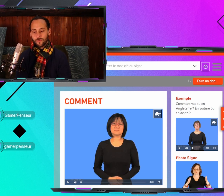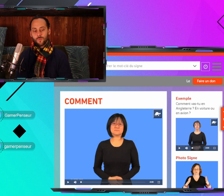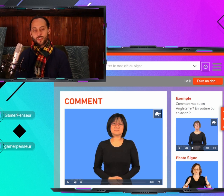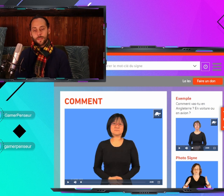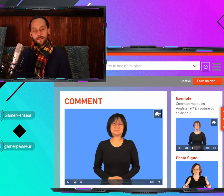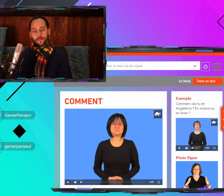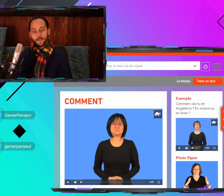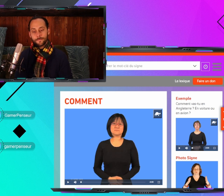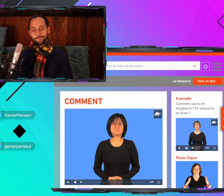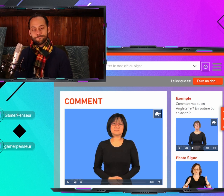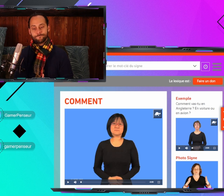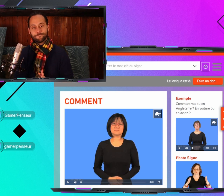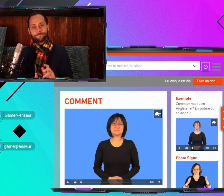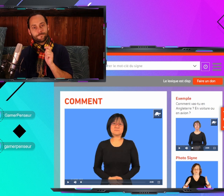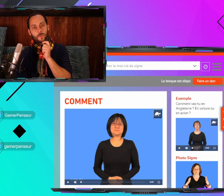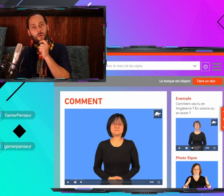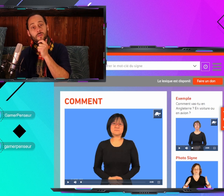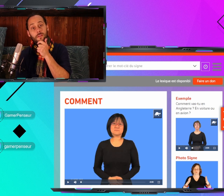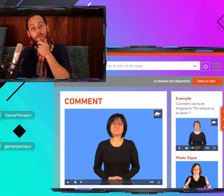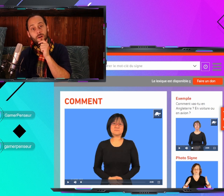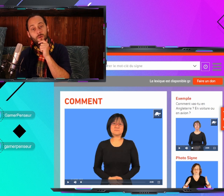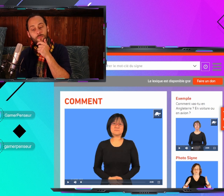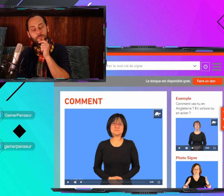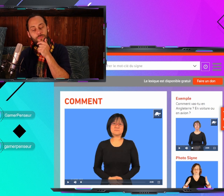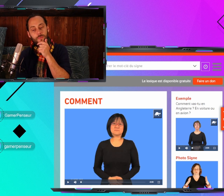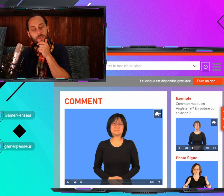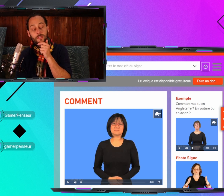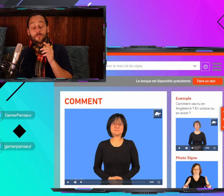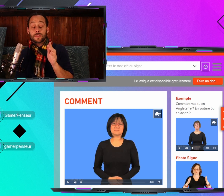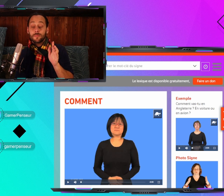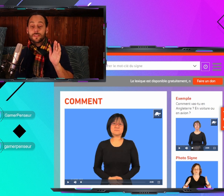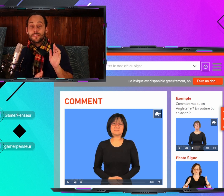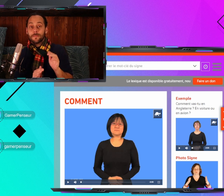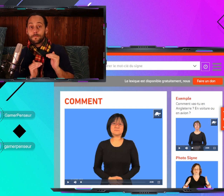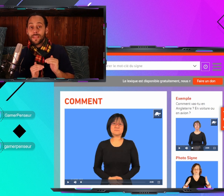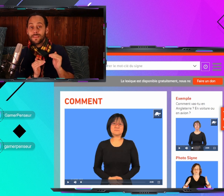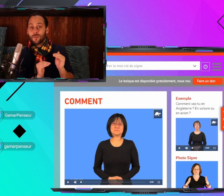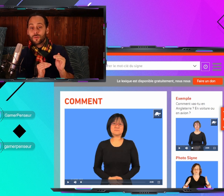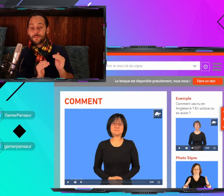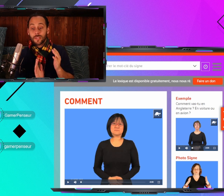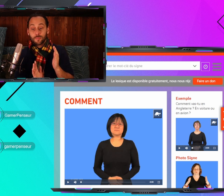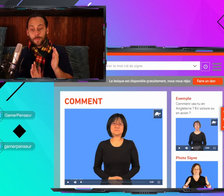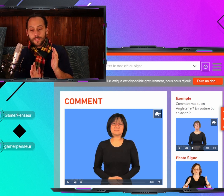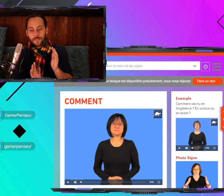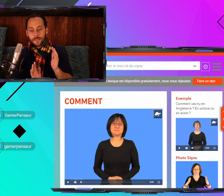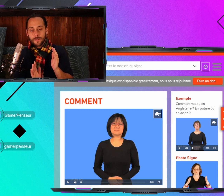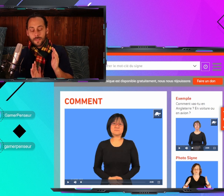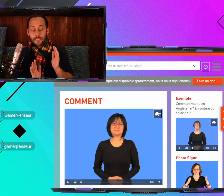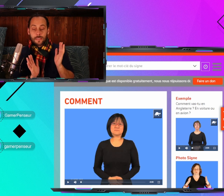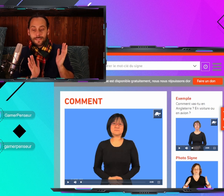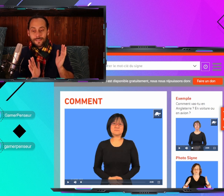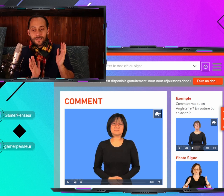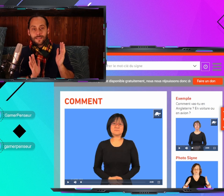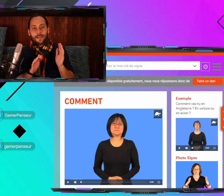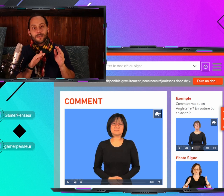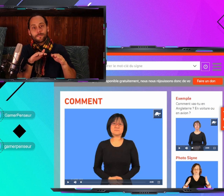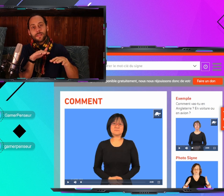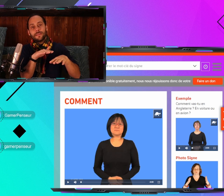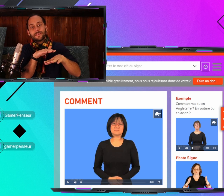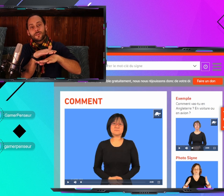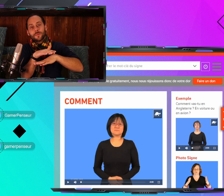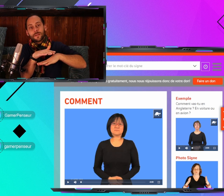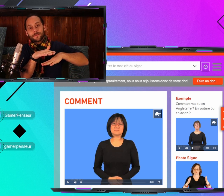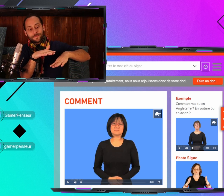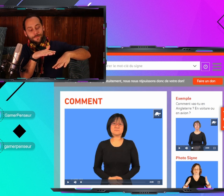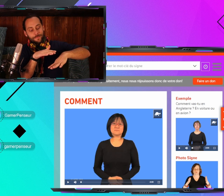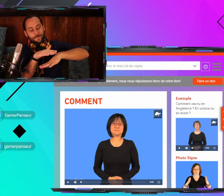Donc de nouveau, moi je mettrais Angleterre. C'est possible qu'il signe pays Angleterre pour préciser. Si c'est le cas, pays